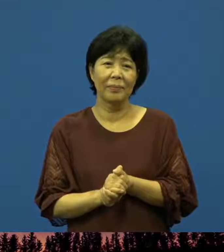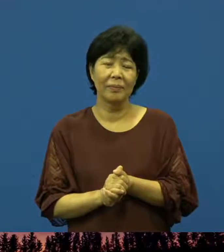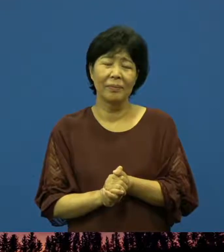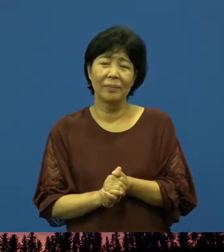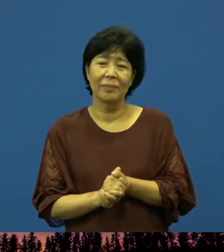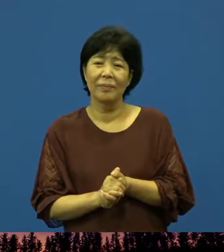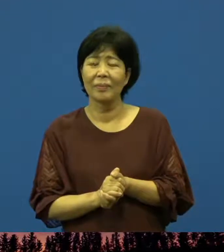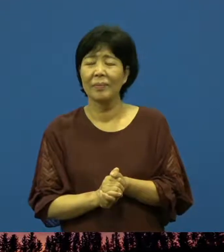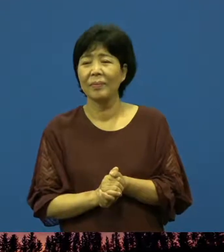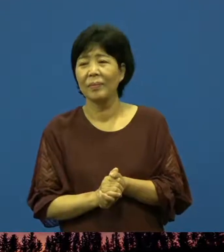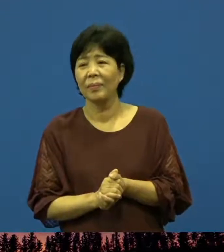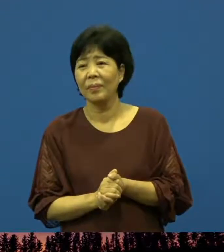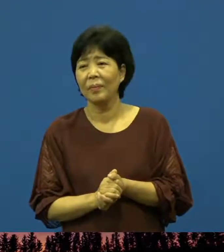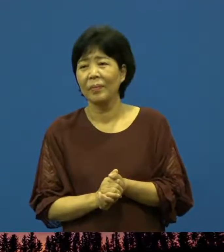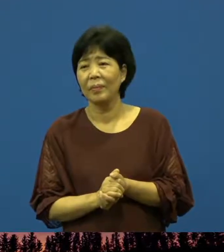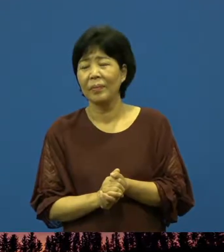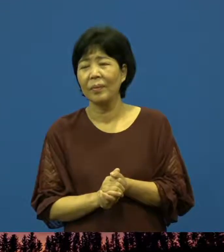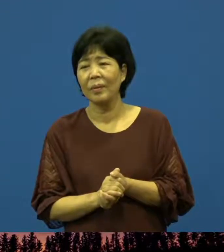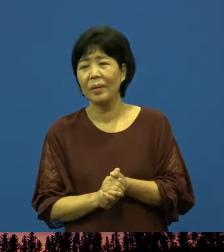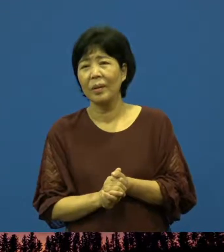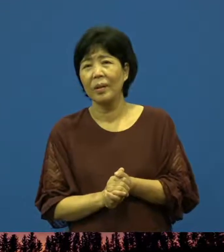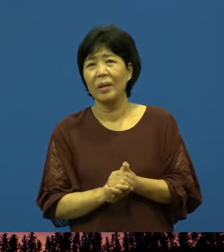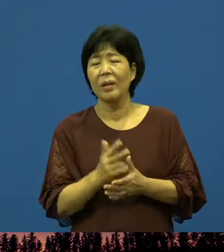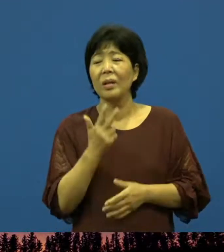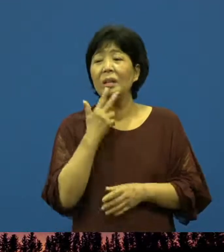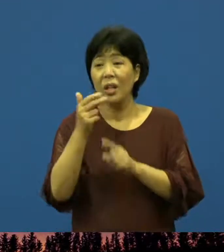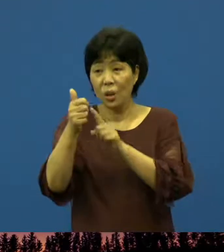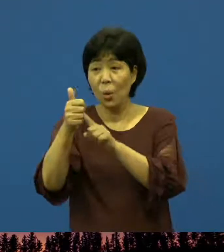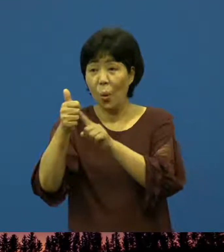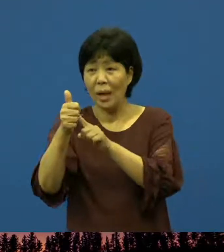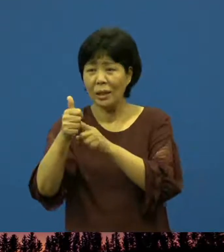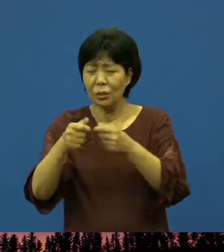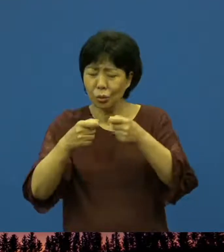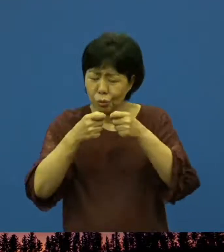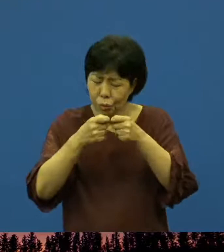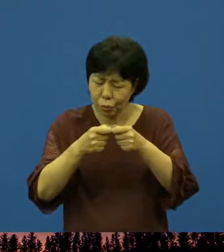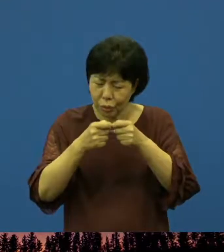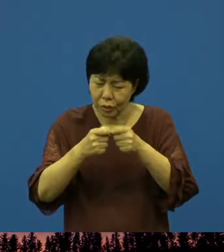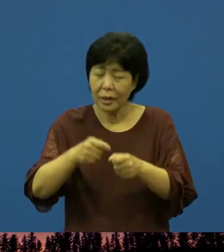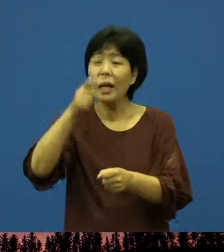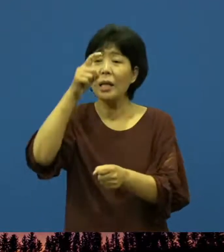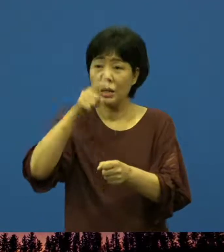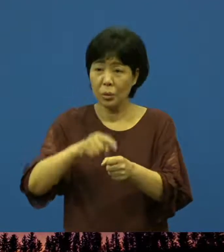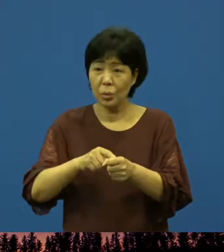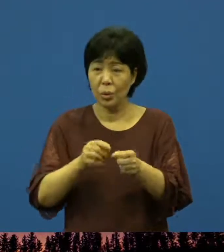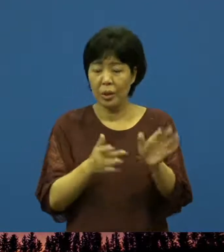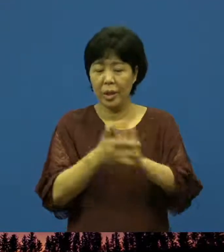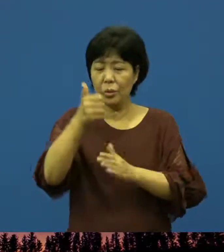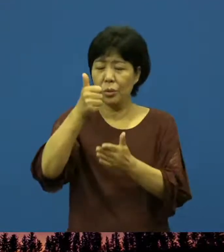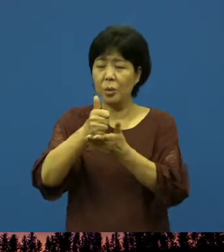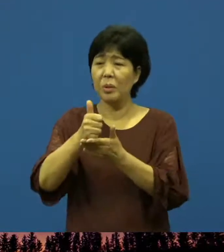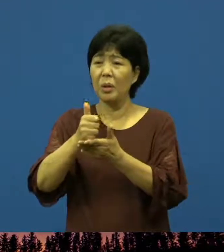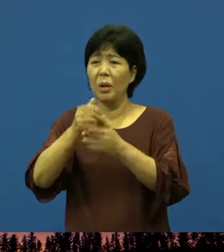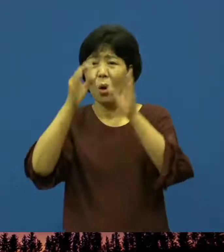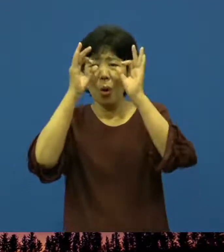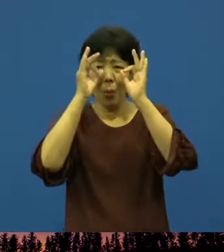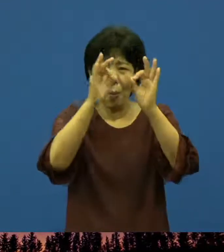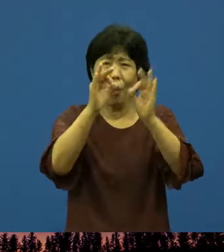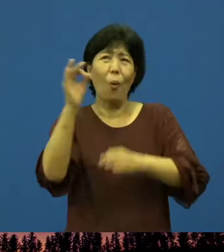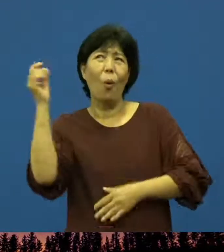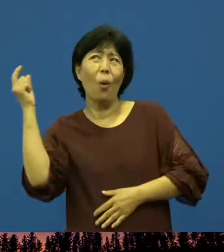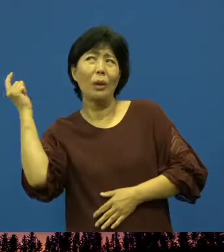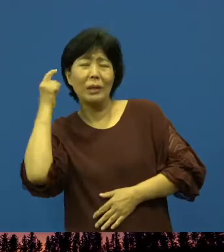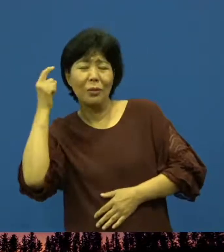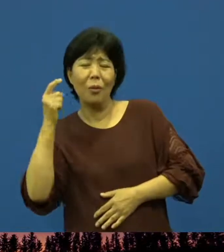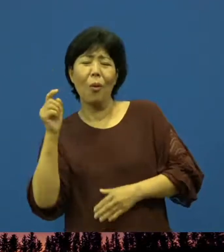이건 요한은 너무너무 구체적인 거예요. 예수 그리스도를 경험한 게 너무너무 구체적인 거예요. 들었고,